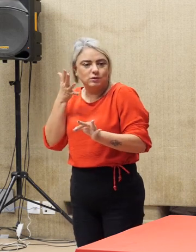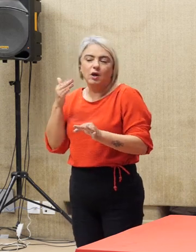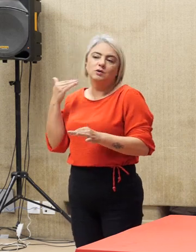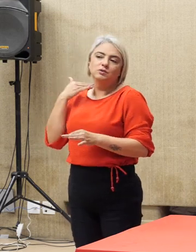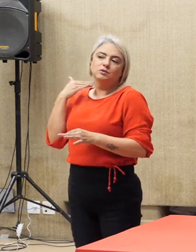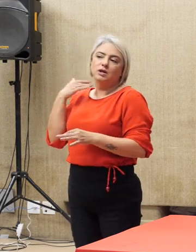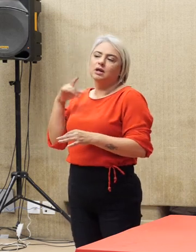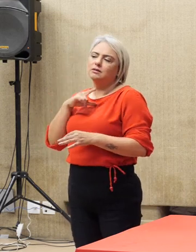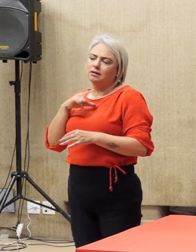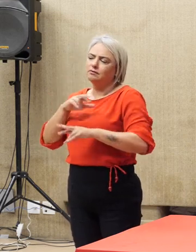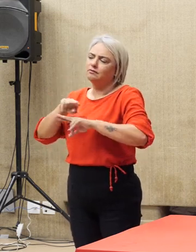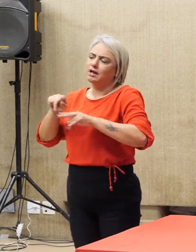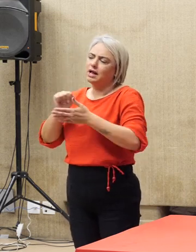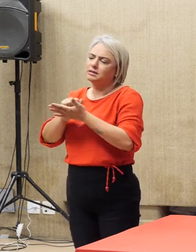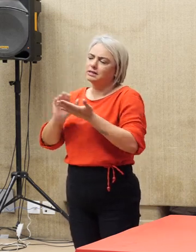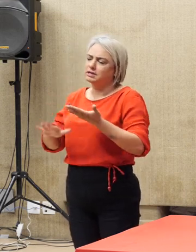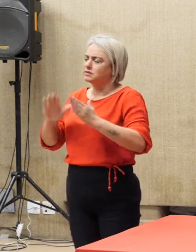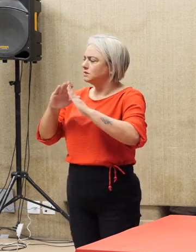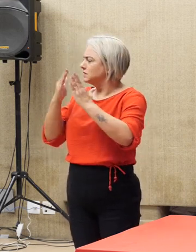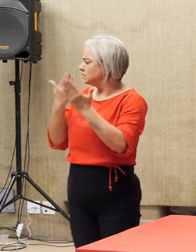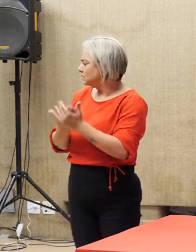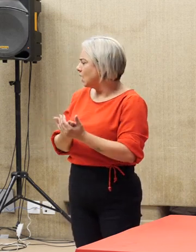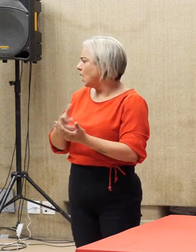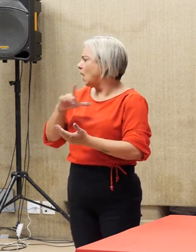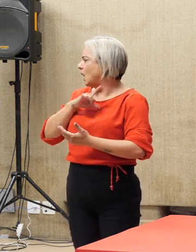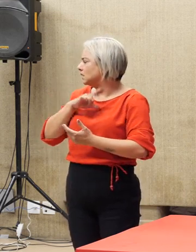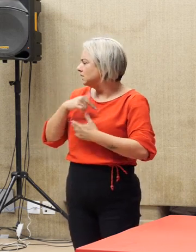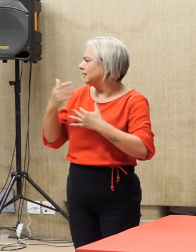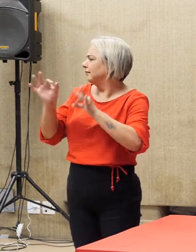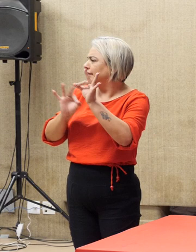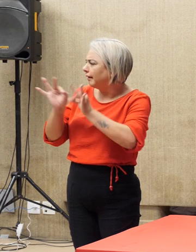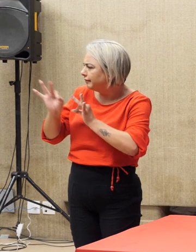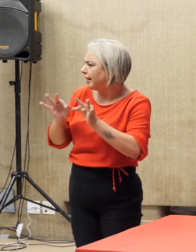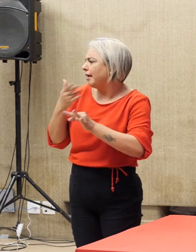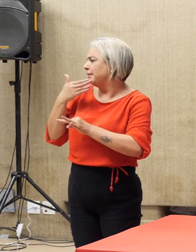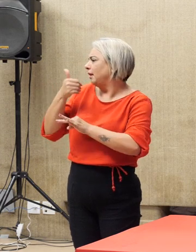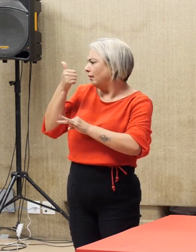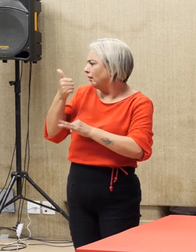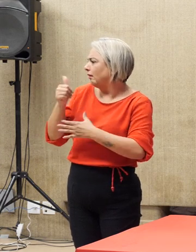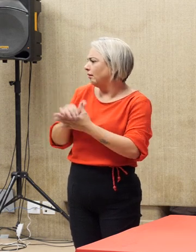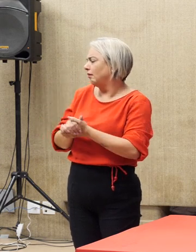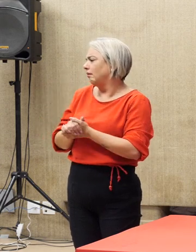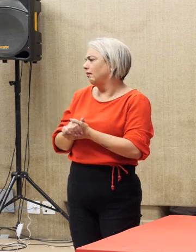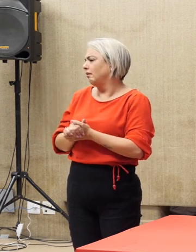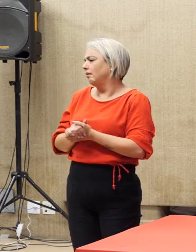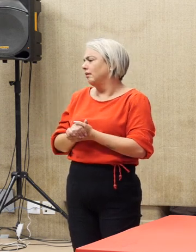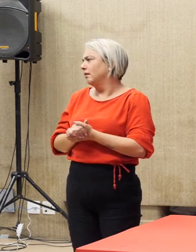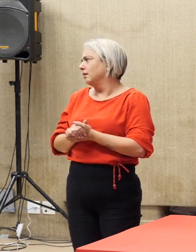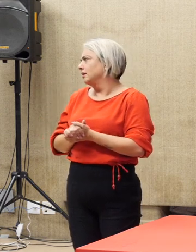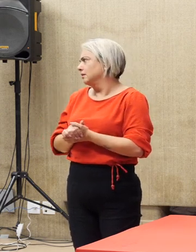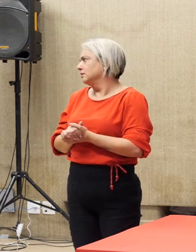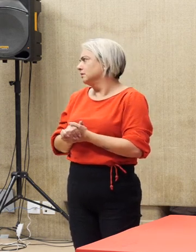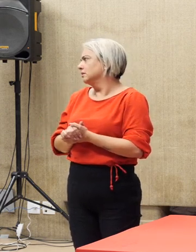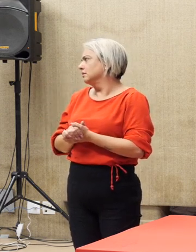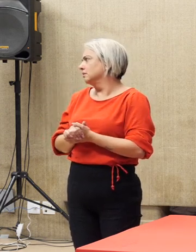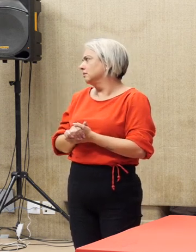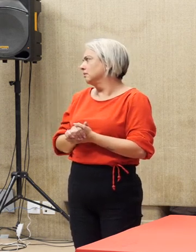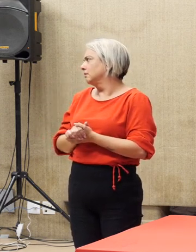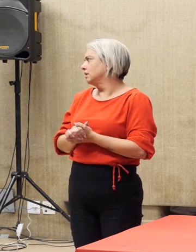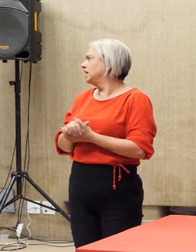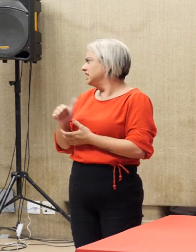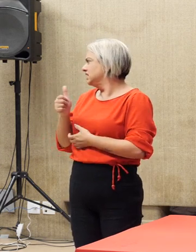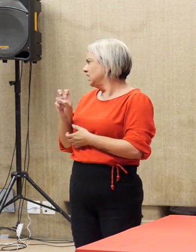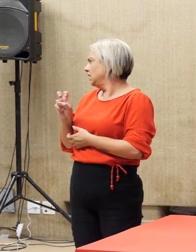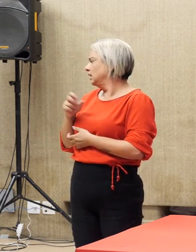de Fora, nós temos muitas ações nas escolas, a gente tenta organizar isso um pouco melhor, né? É, Maria da Penha, enfim, que